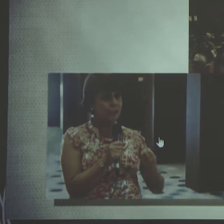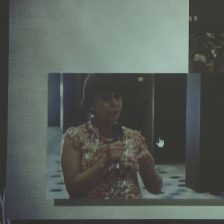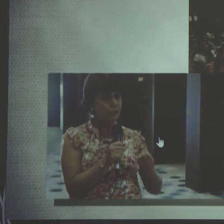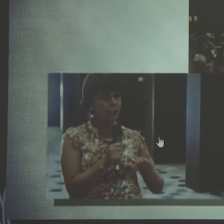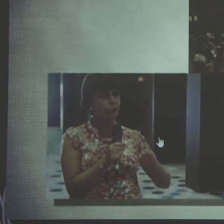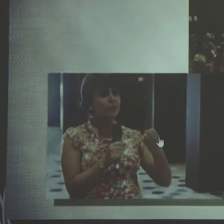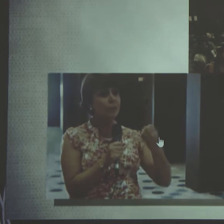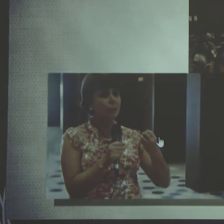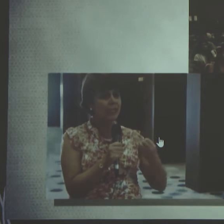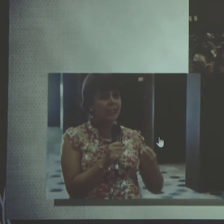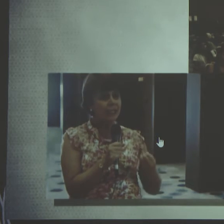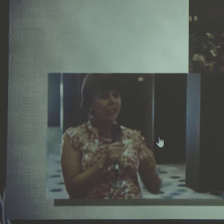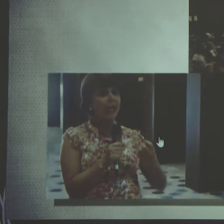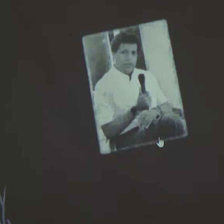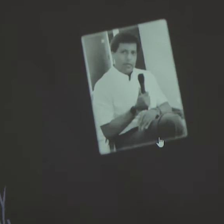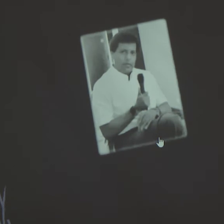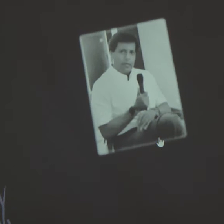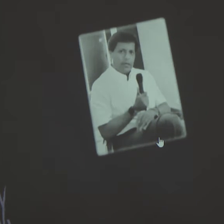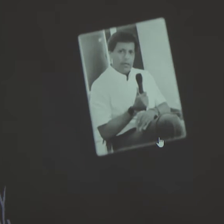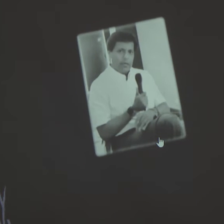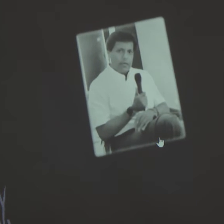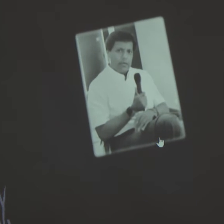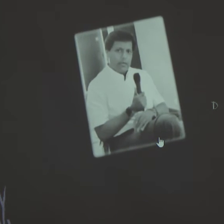a la comunicación, a la información verdadera.